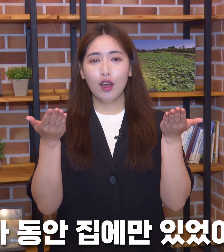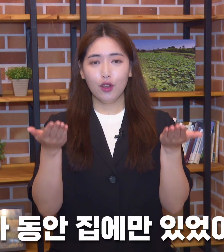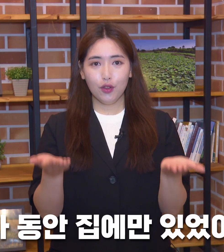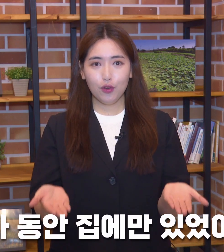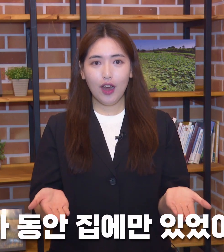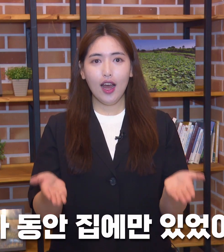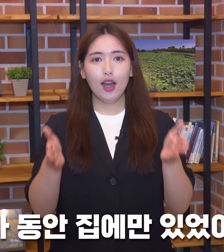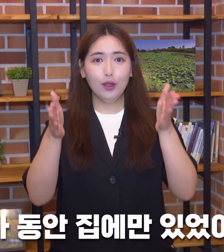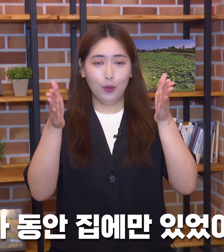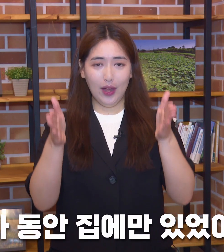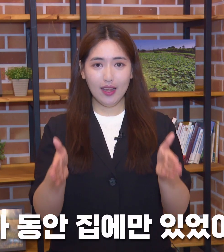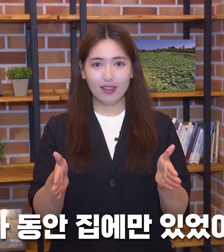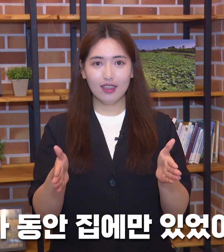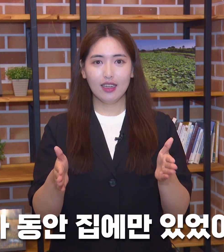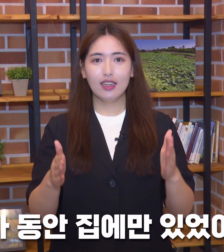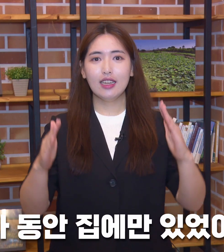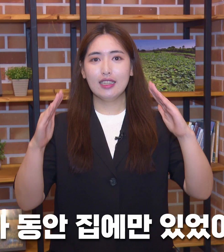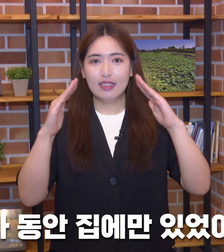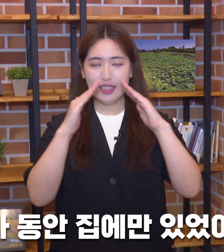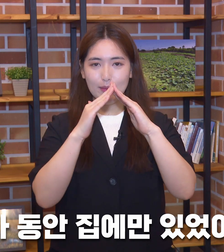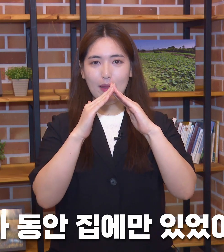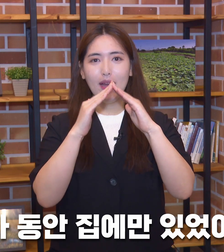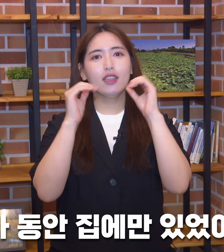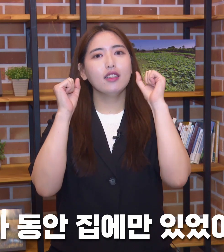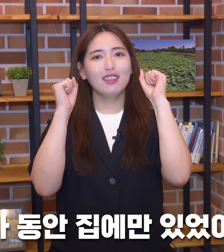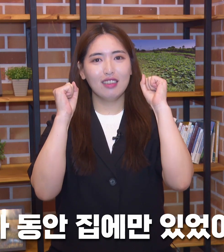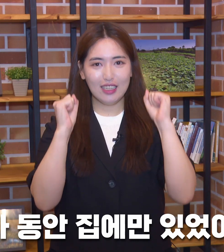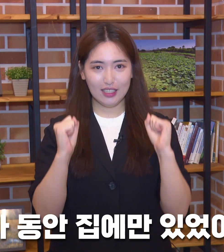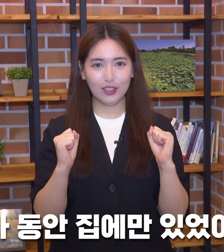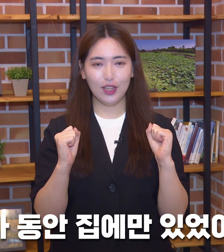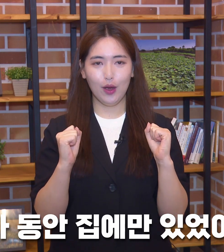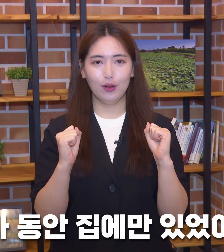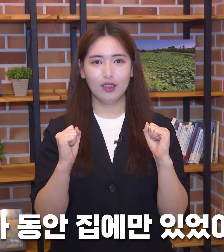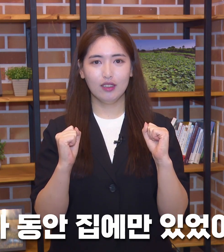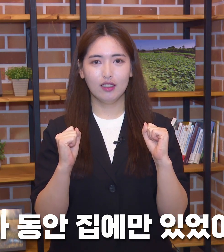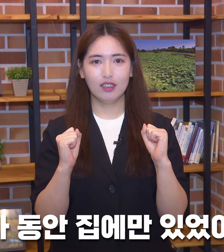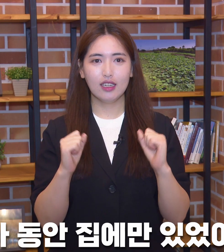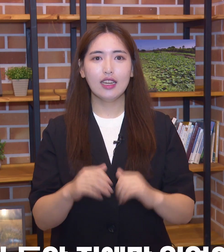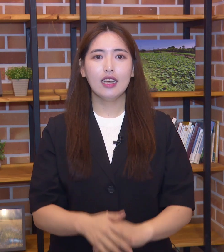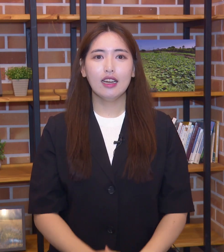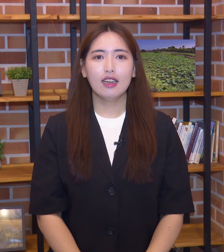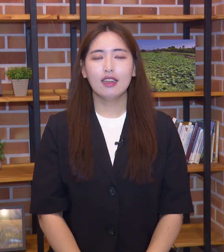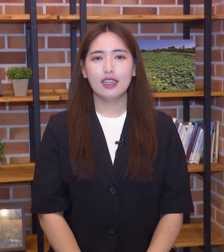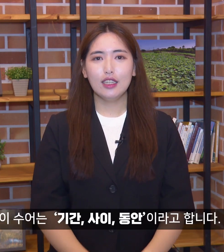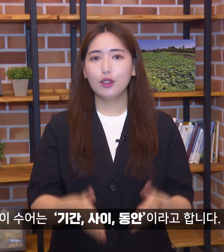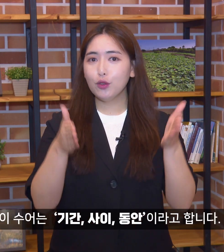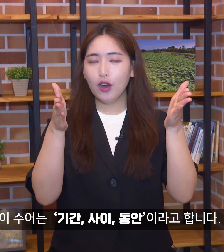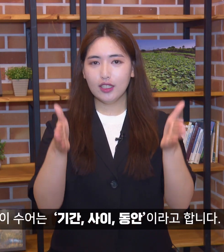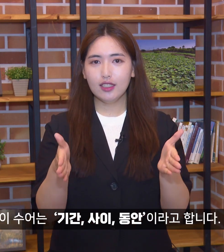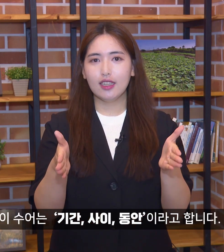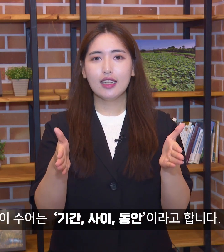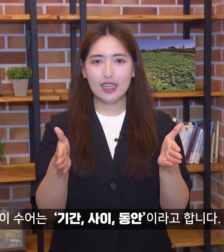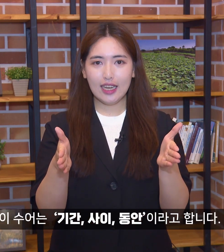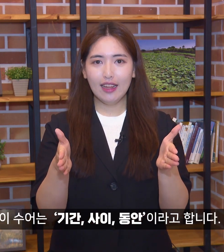휴가 동안 집에만 있었어요. 이 수어는 기간